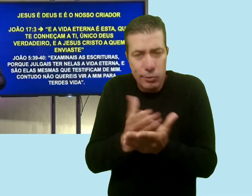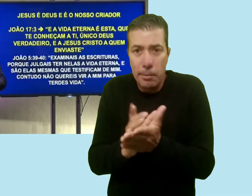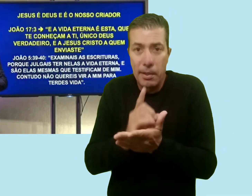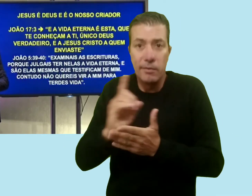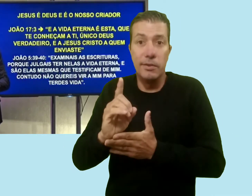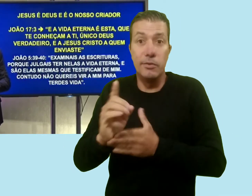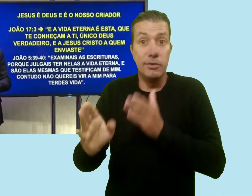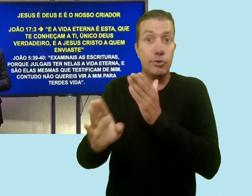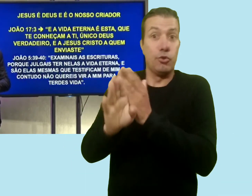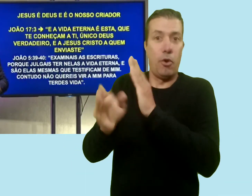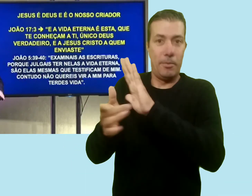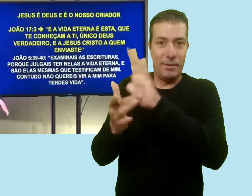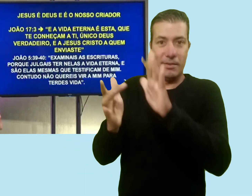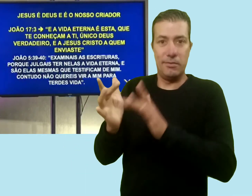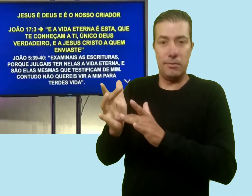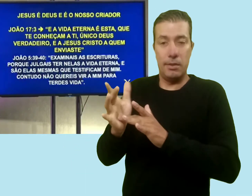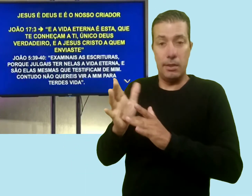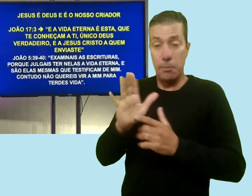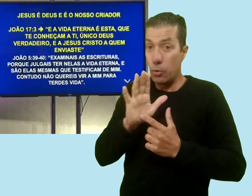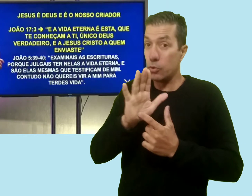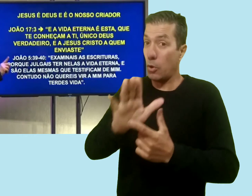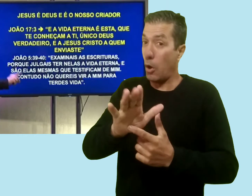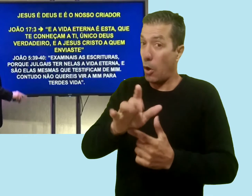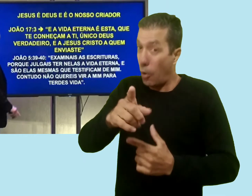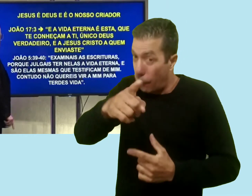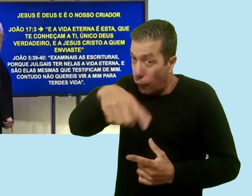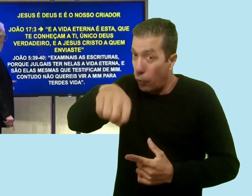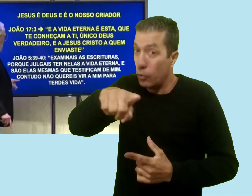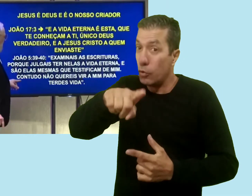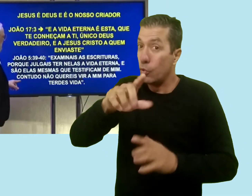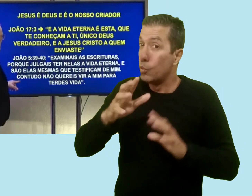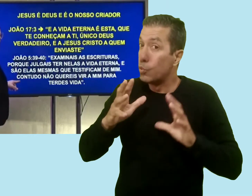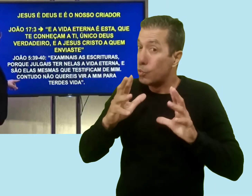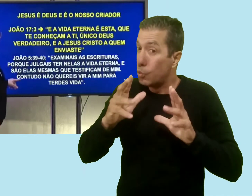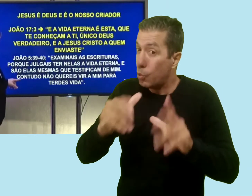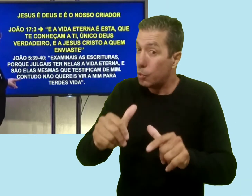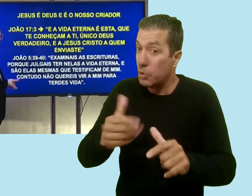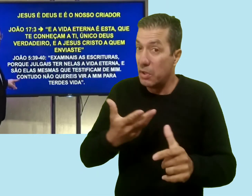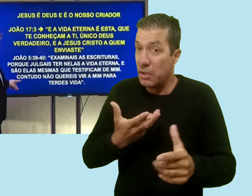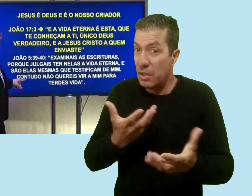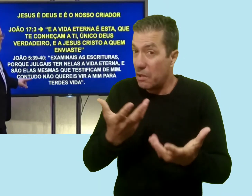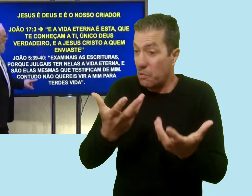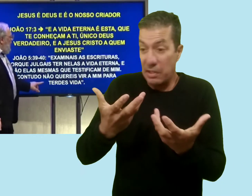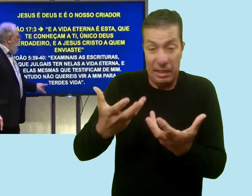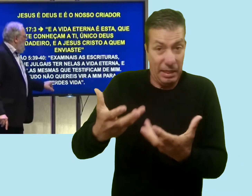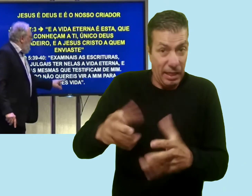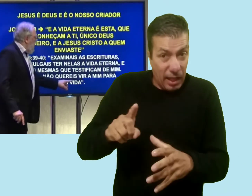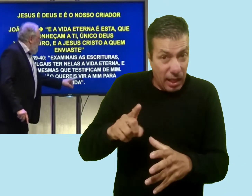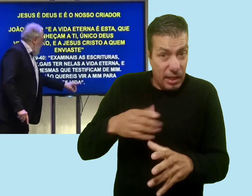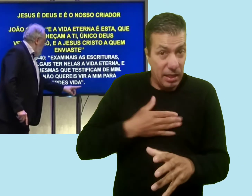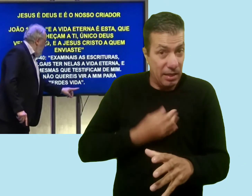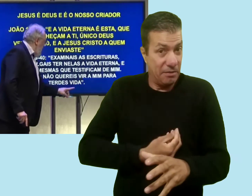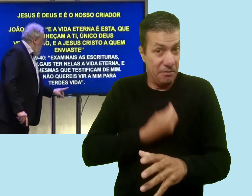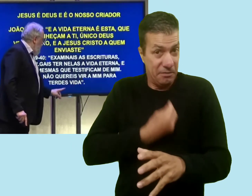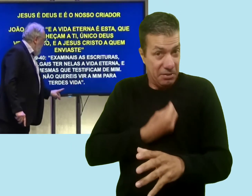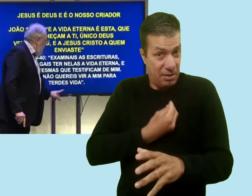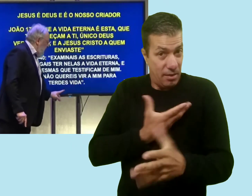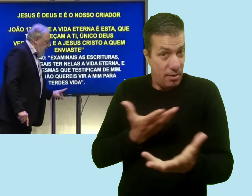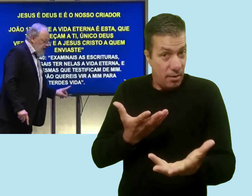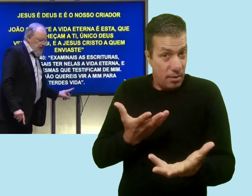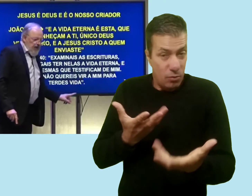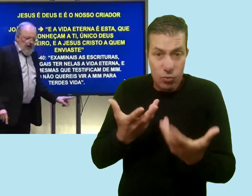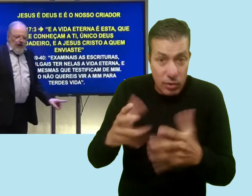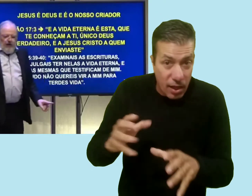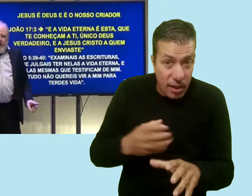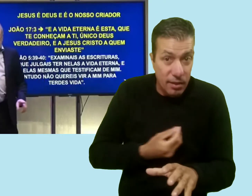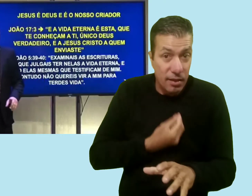a Bíblia, a gente descobre Jesus, mas ele deu uma advertência aqui. Ele escreveu assim: contudo, não quereis vir a mim para